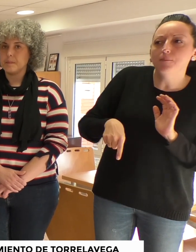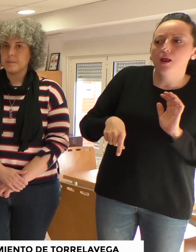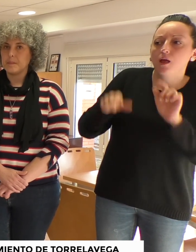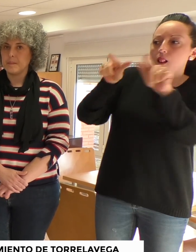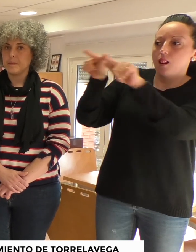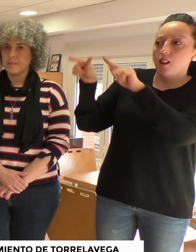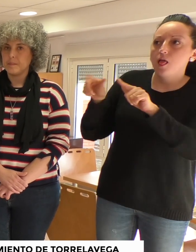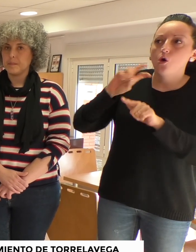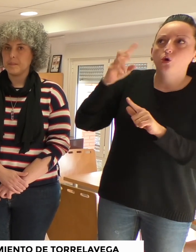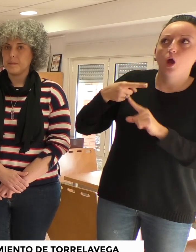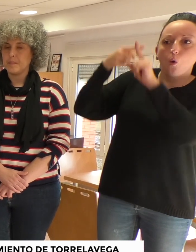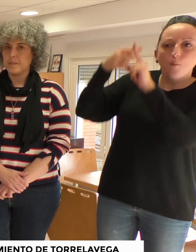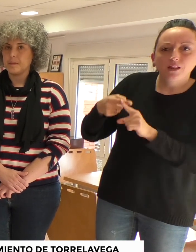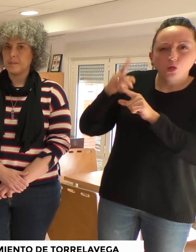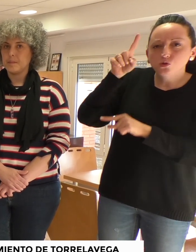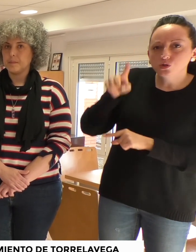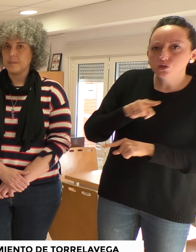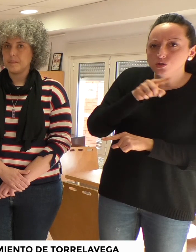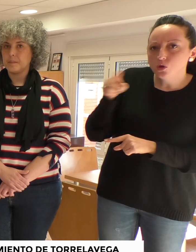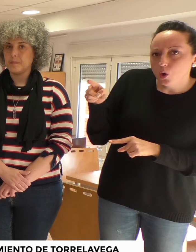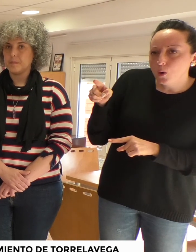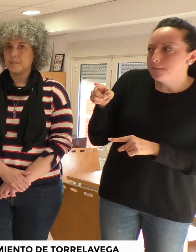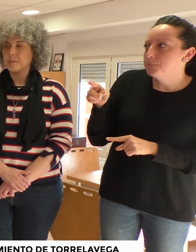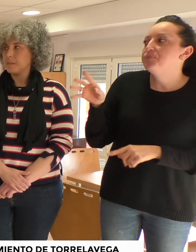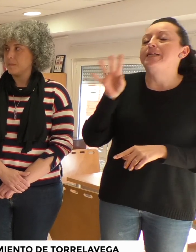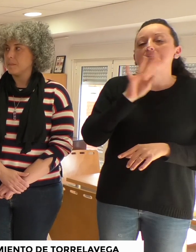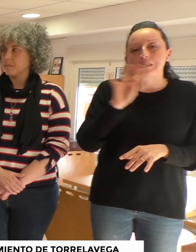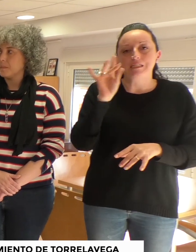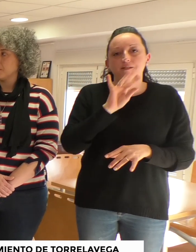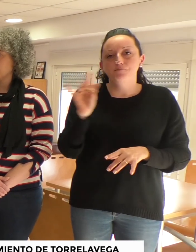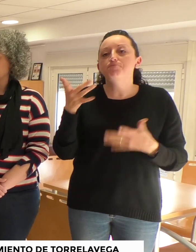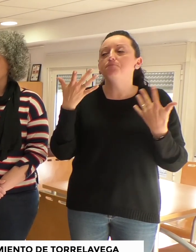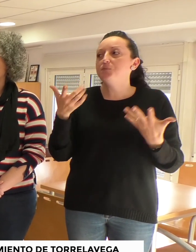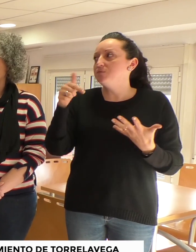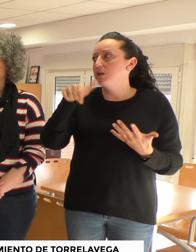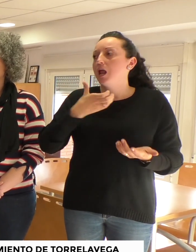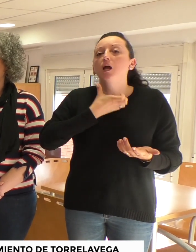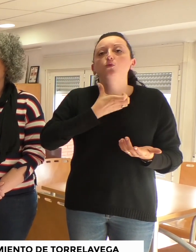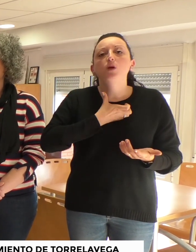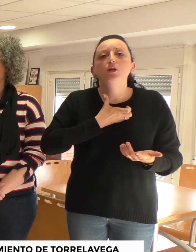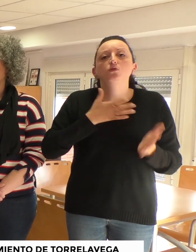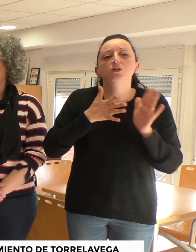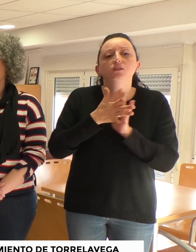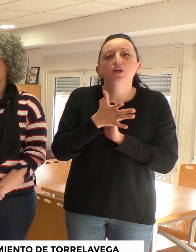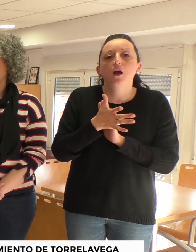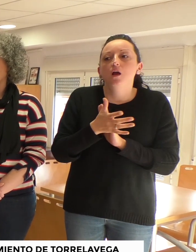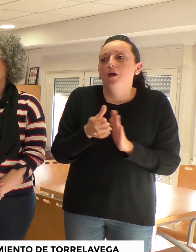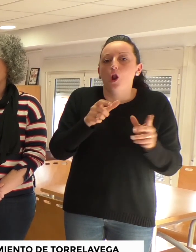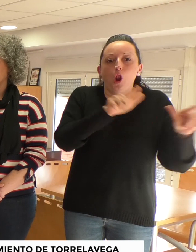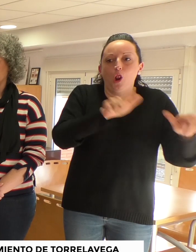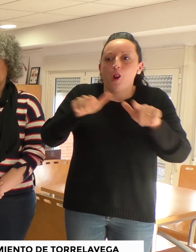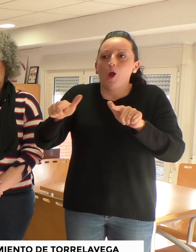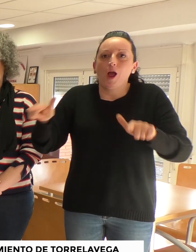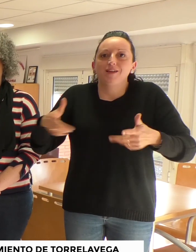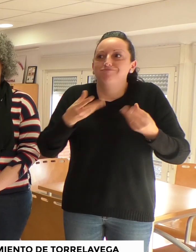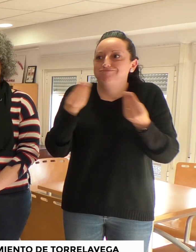salones con otras asociaciones que les van a permitir también el uso de las mismas. Sí, así es. Al final, el ayuntamiento no tiene locales infinitos y por ello tiene